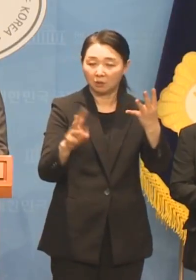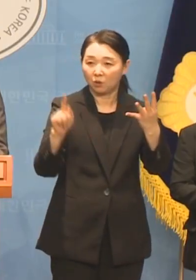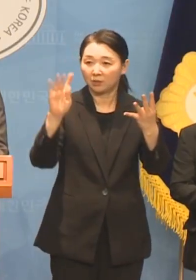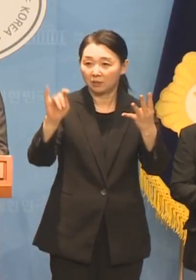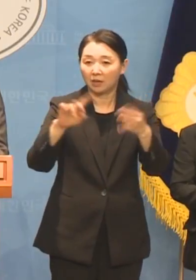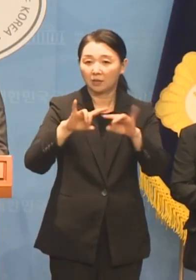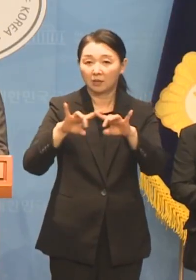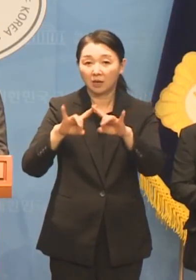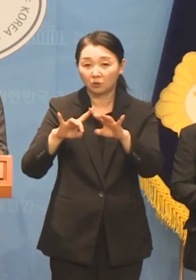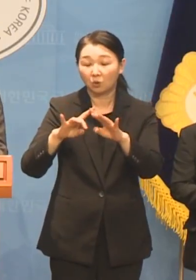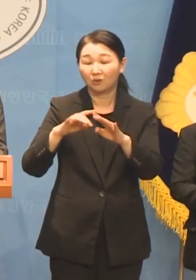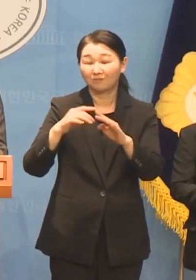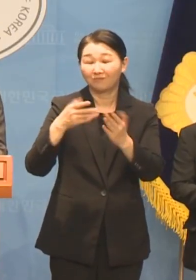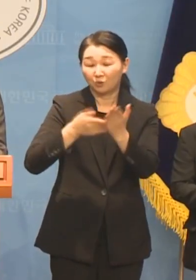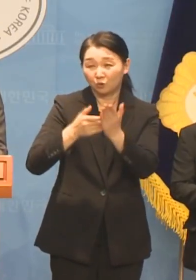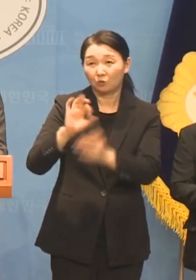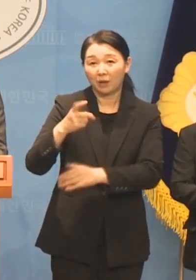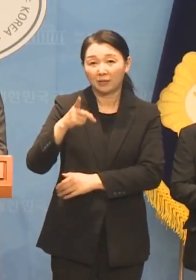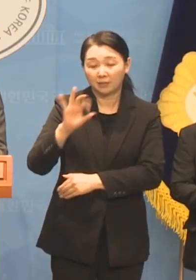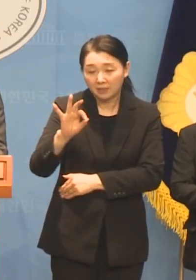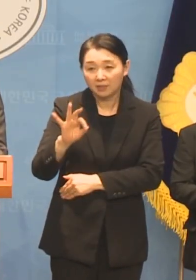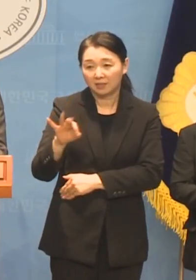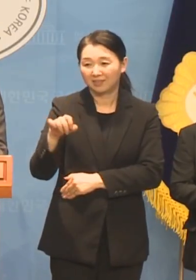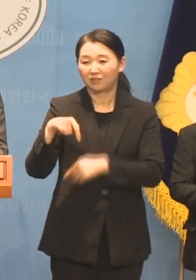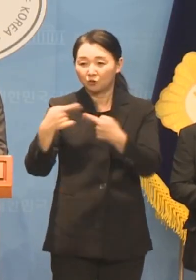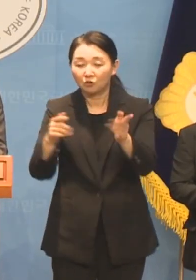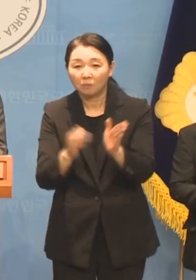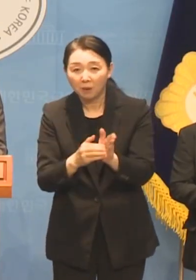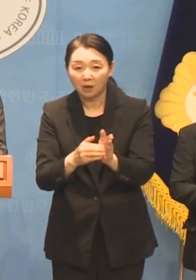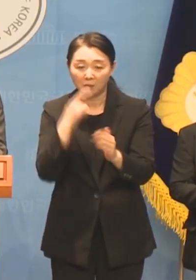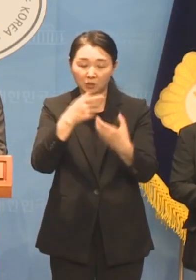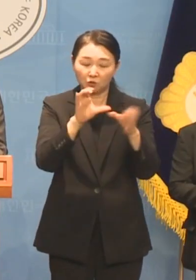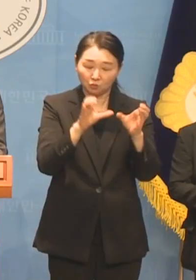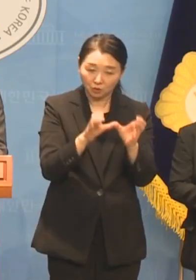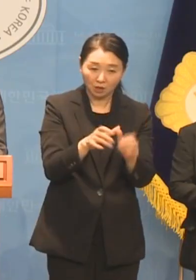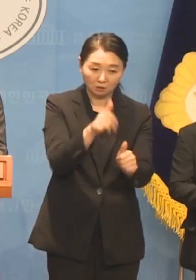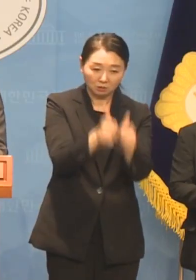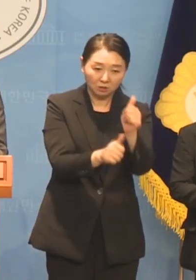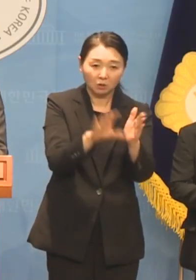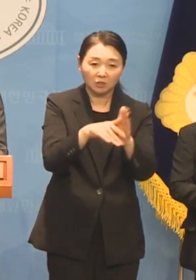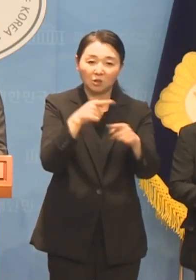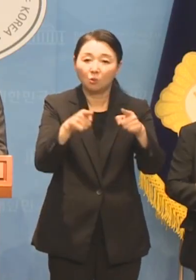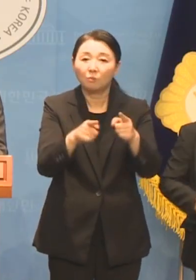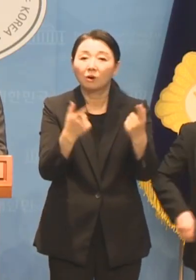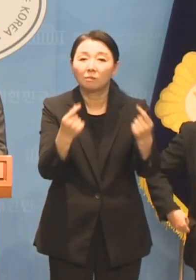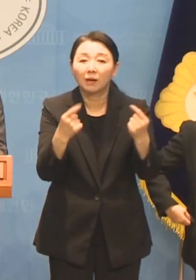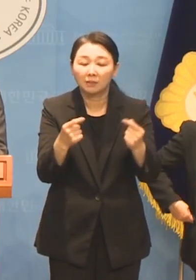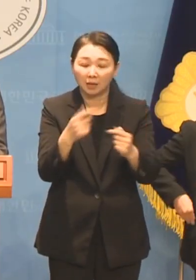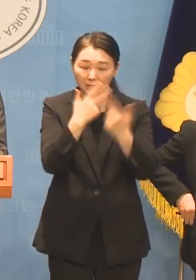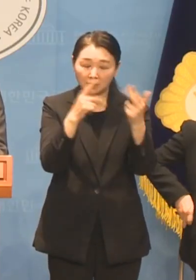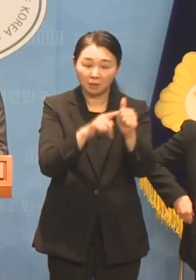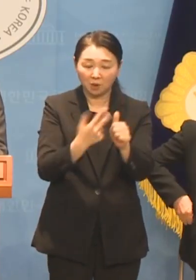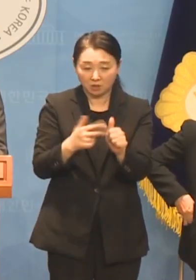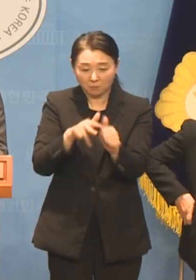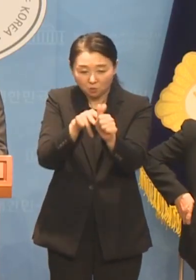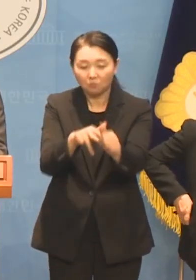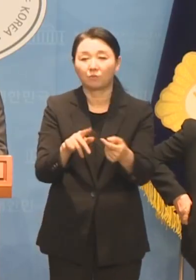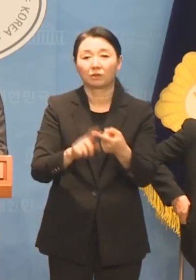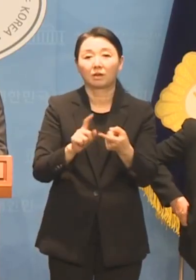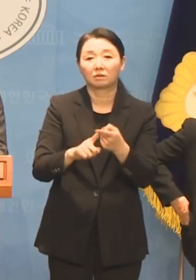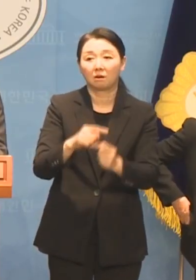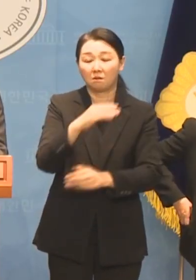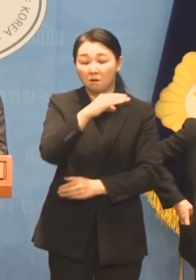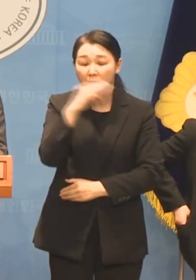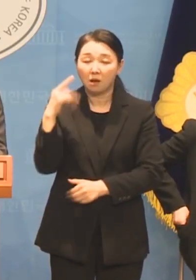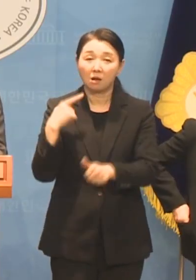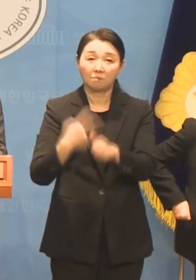라디오 뉴스파이팅 김영수입니다에 출연하여 민주당 경선에 대해 논평하면서 이재명 예비후보에 대해서 제대로